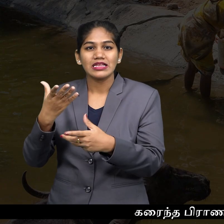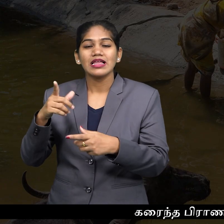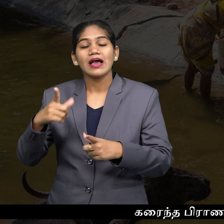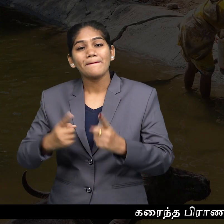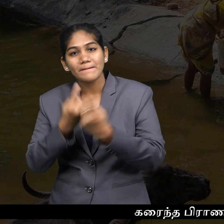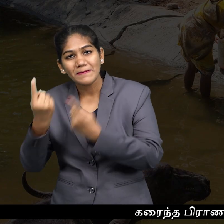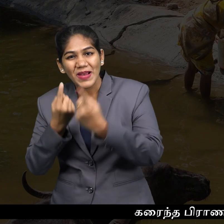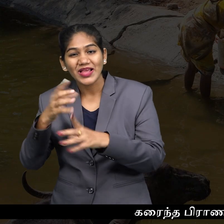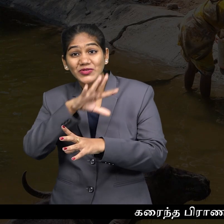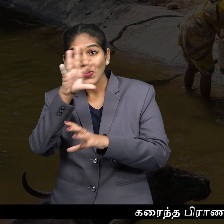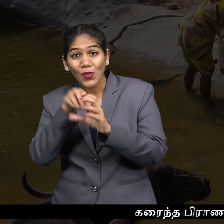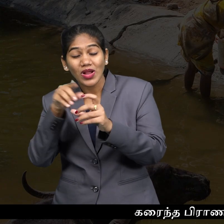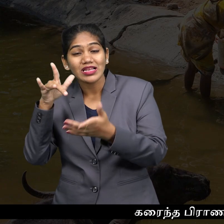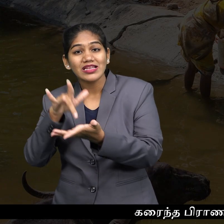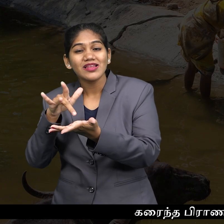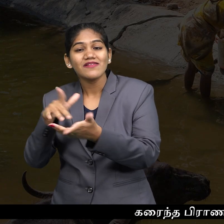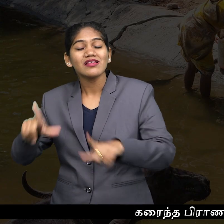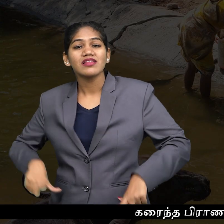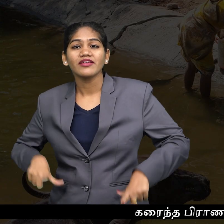பயன்படுத்தப்படுகிறது.